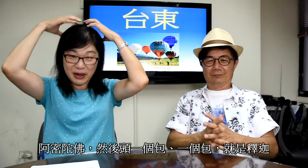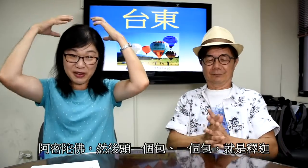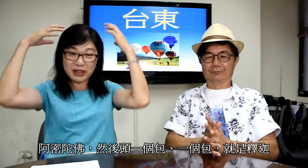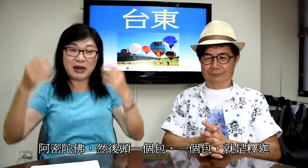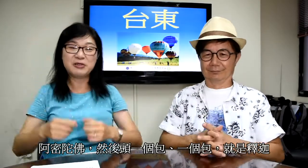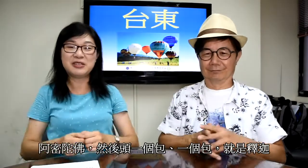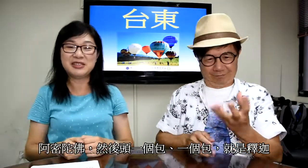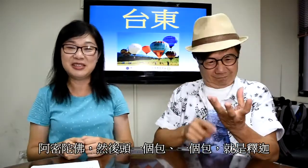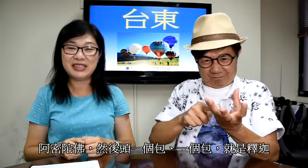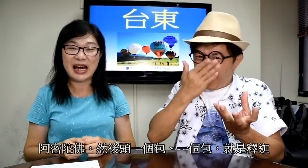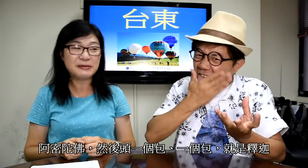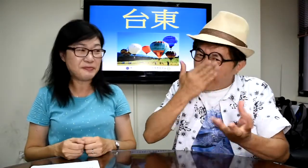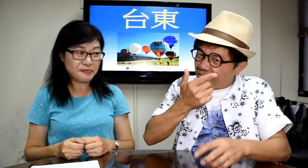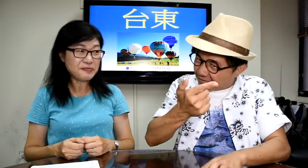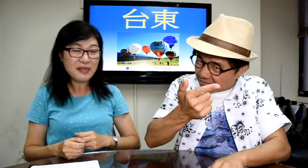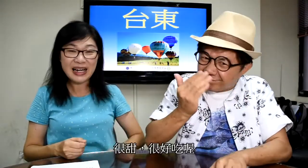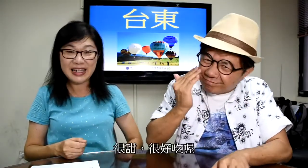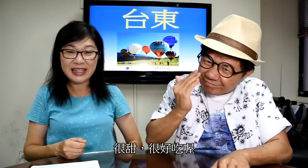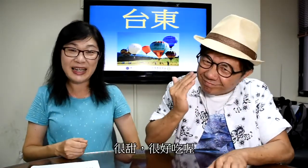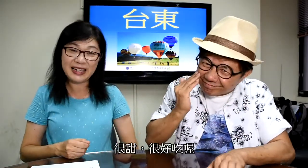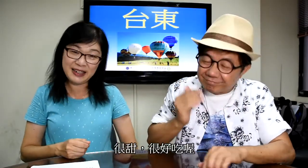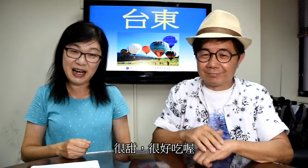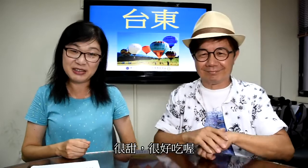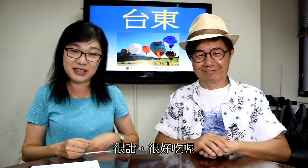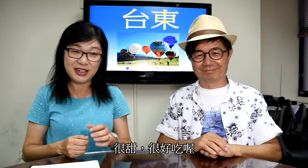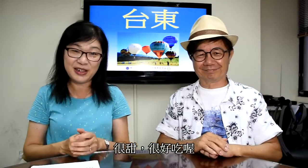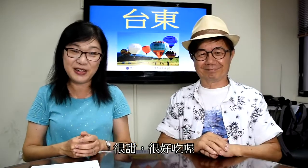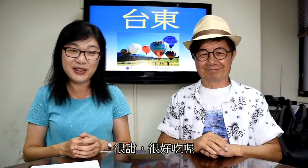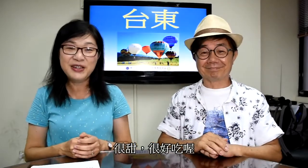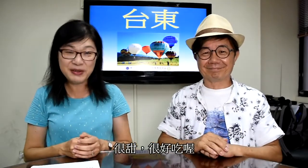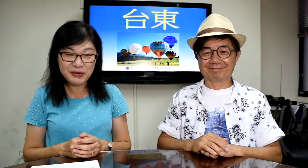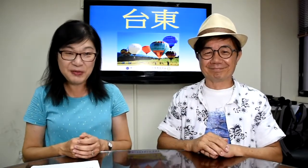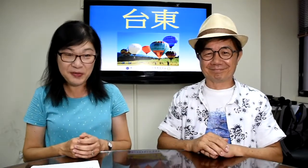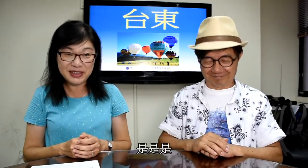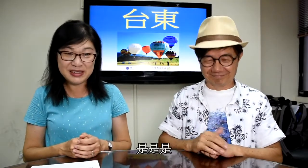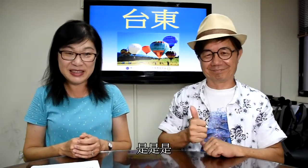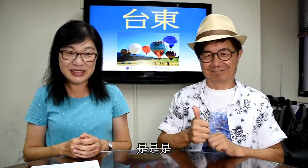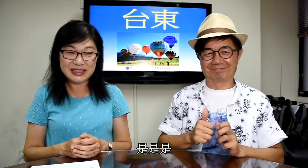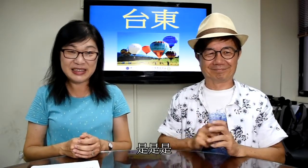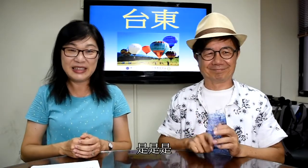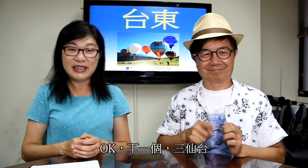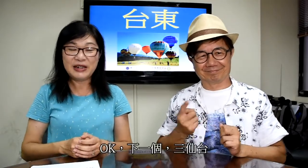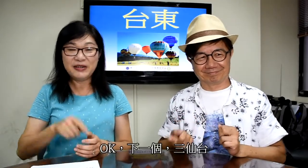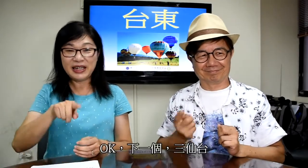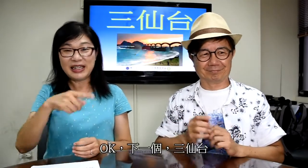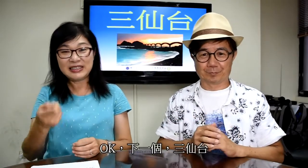一个包，就是释迦，很甜，很好吃哦。 是是是。OK， 下一